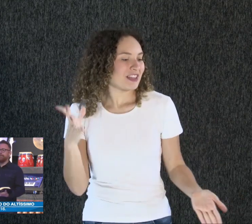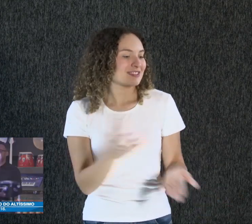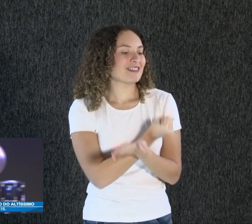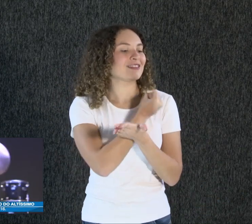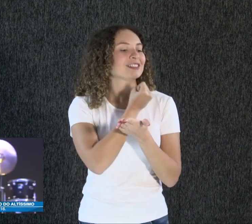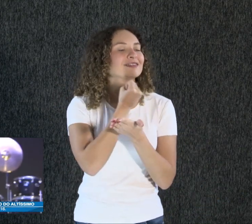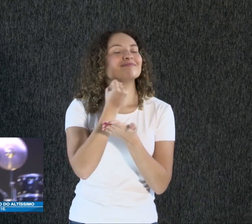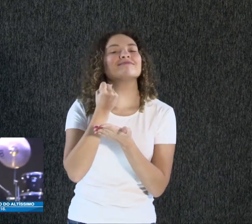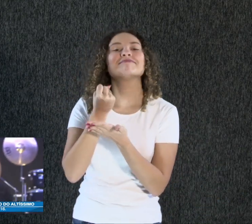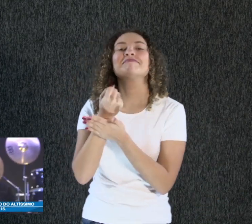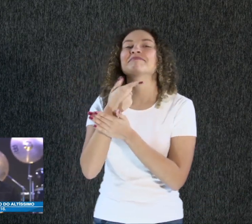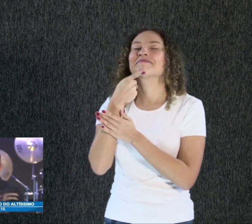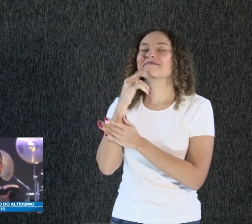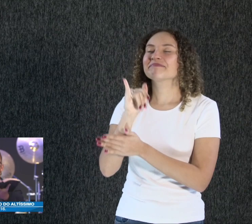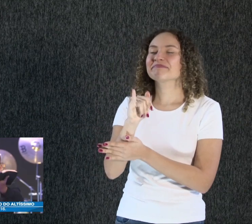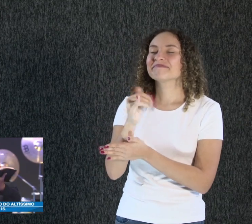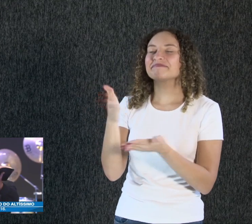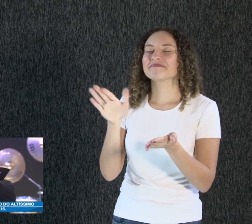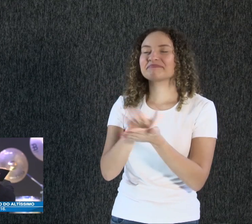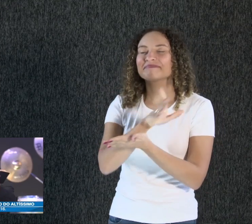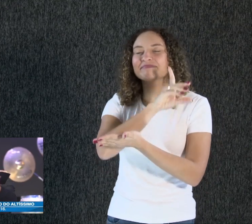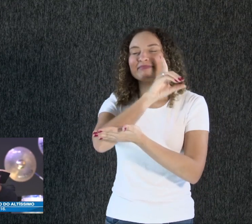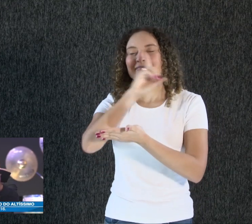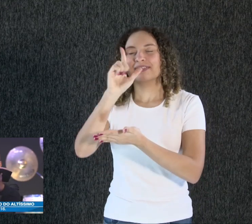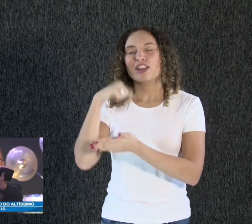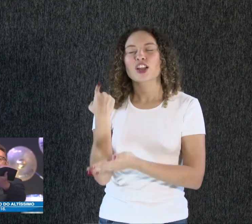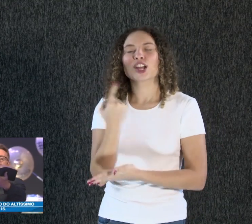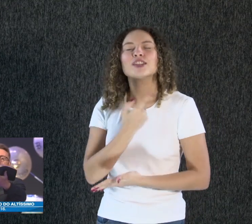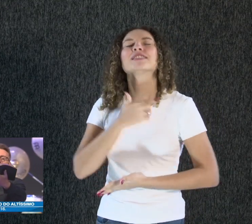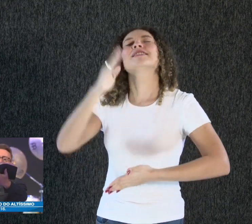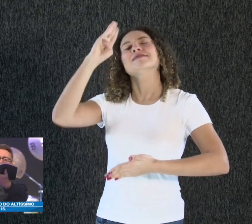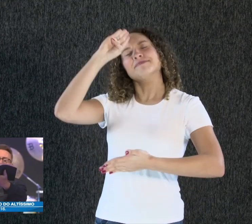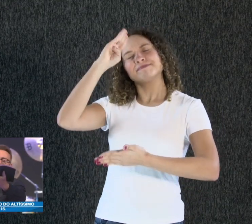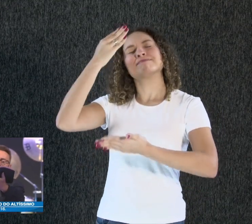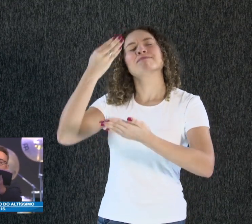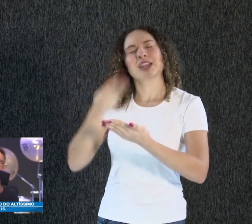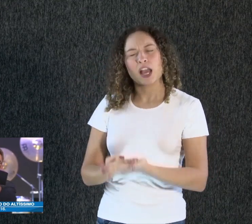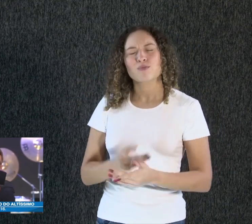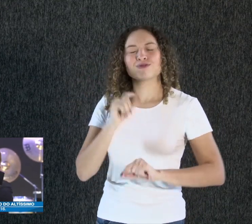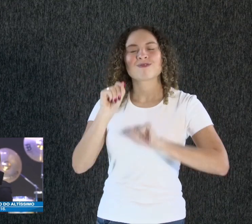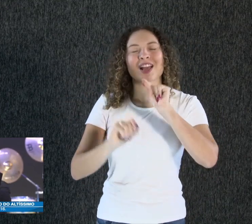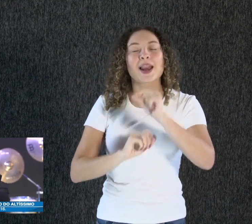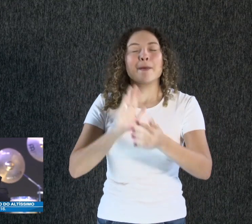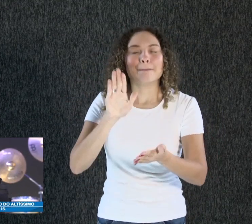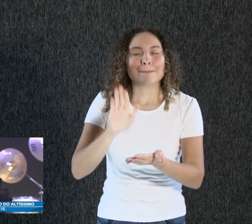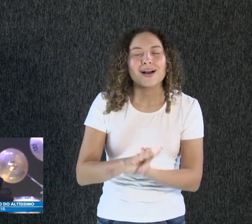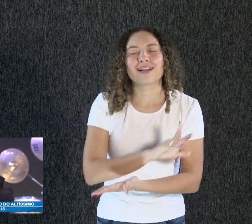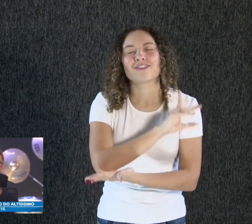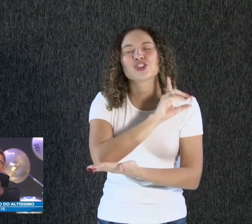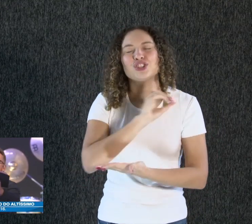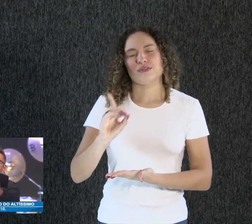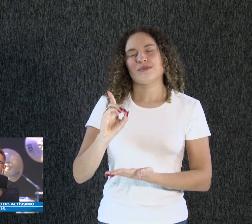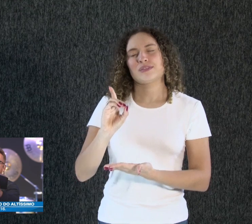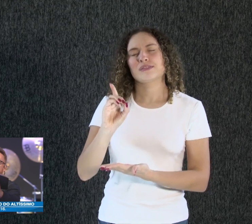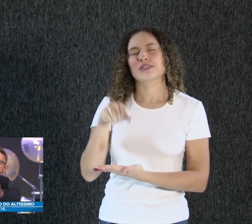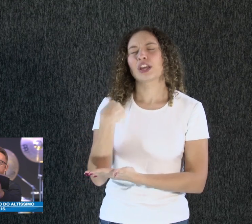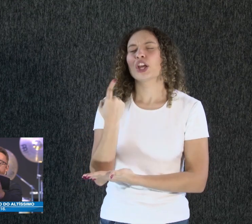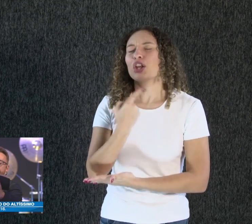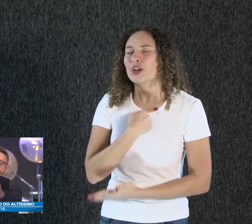minha salvação. Pai, aqui está a tua palavra, nós cremos naquilo que está